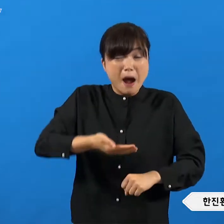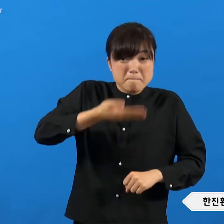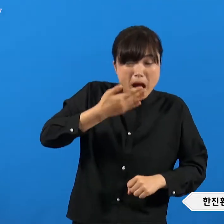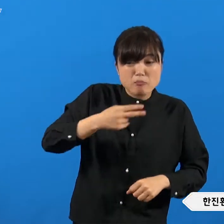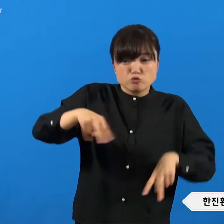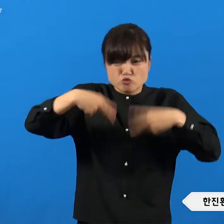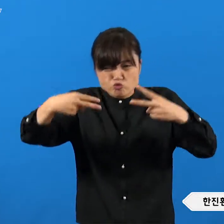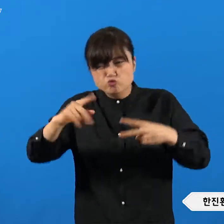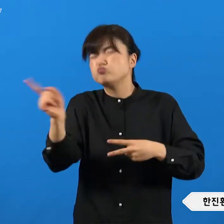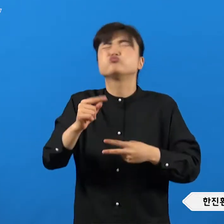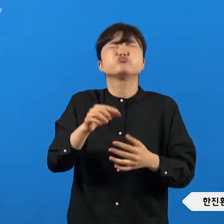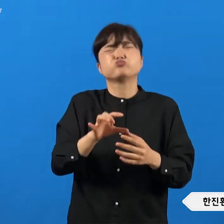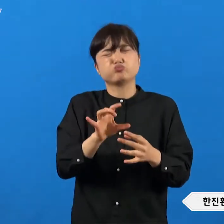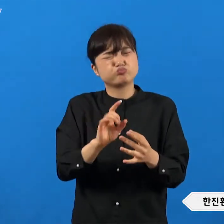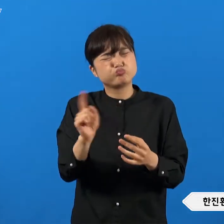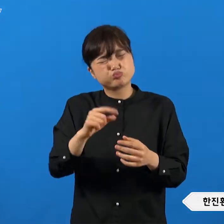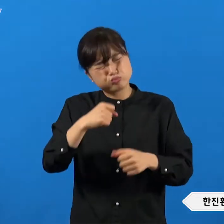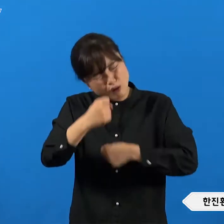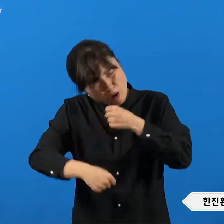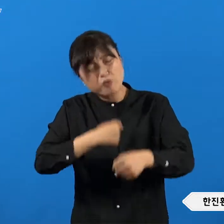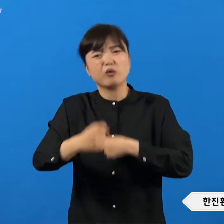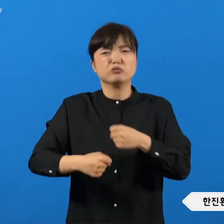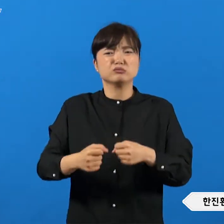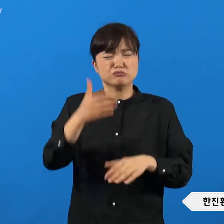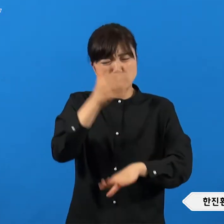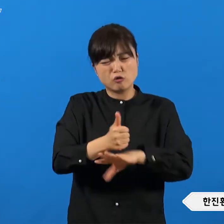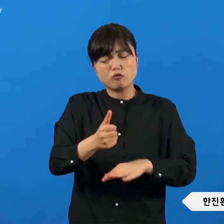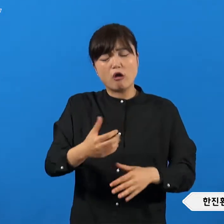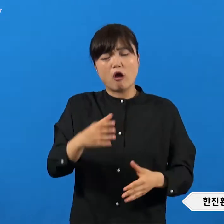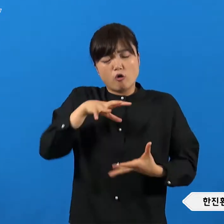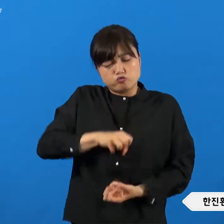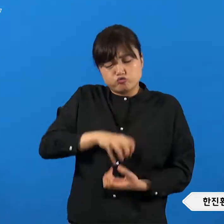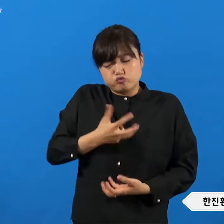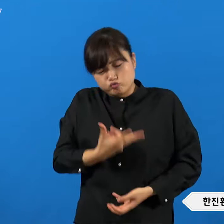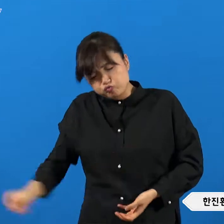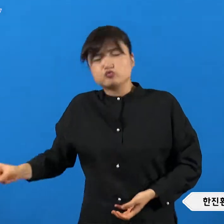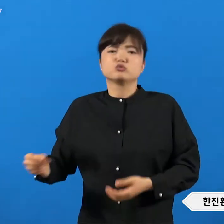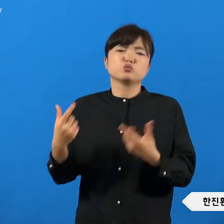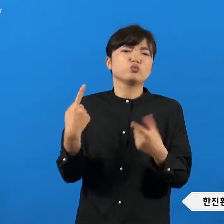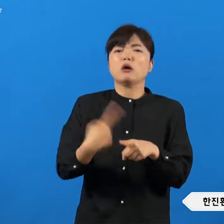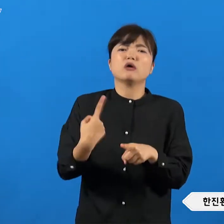어떻고 국수면 어떻습니까? 나중에 똥 되는 건 마찬가지입니다.